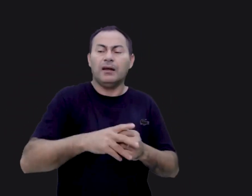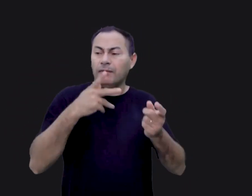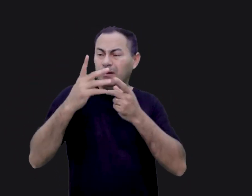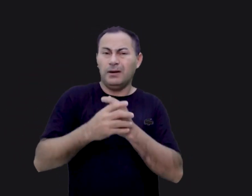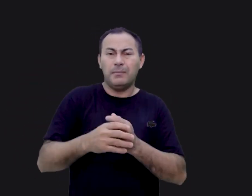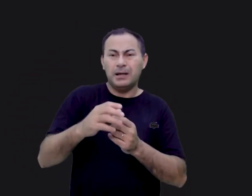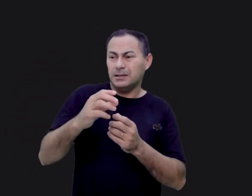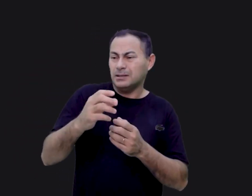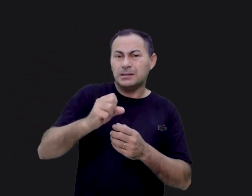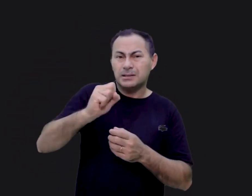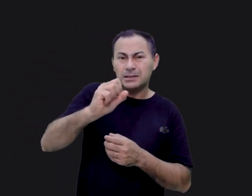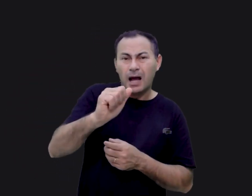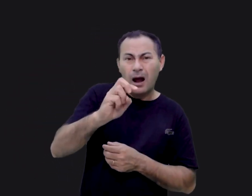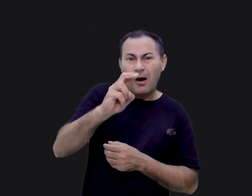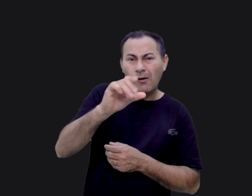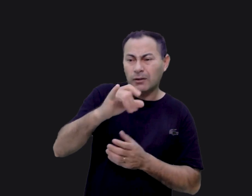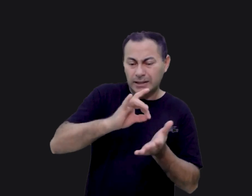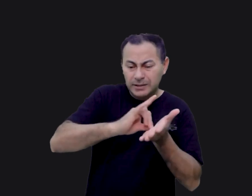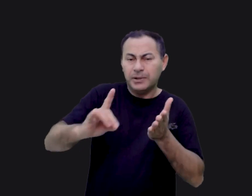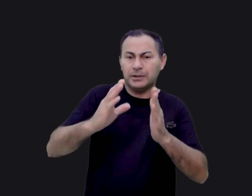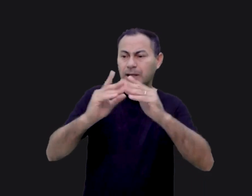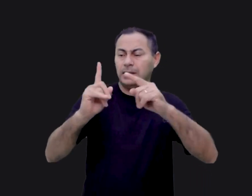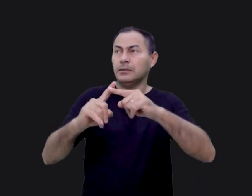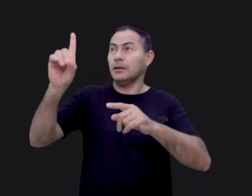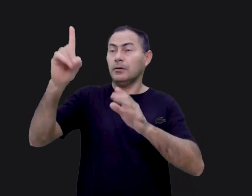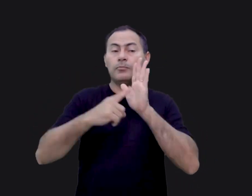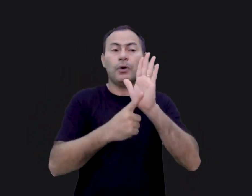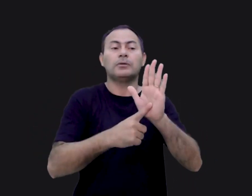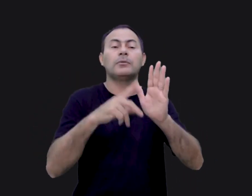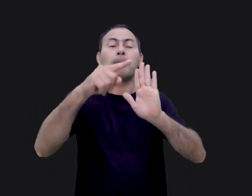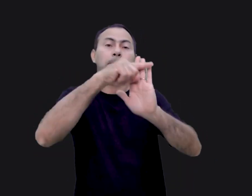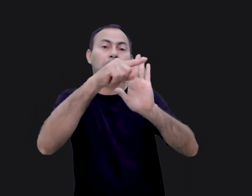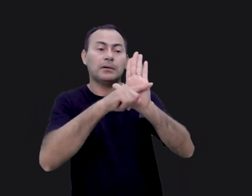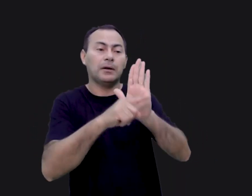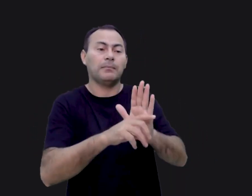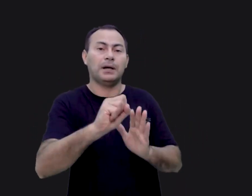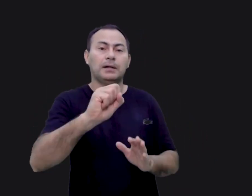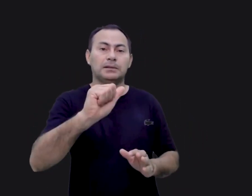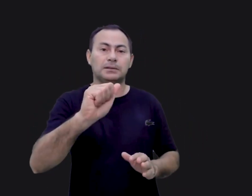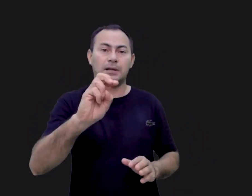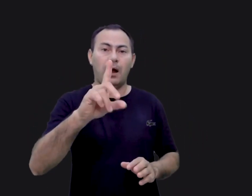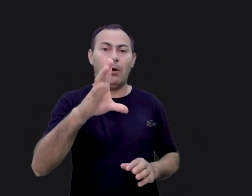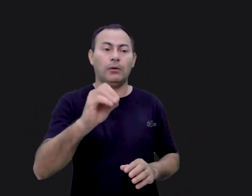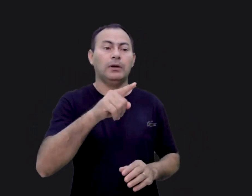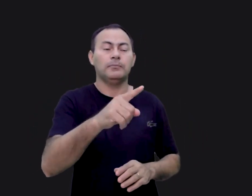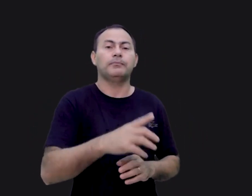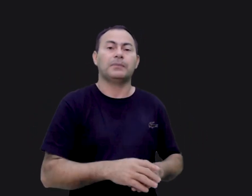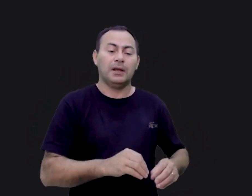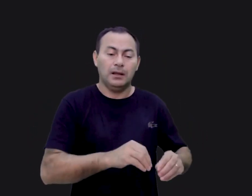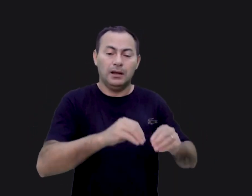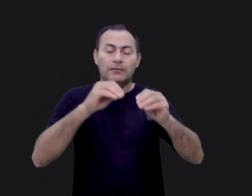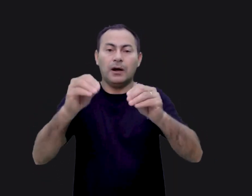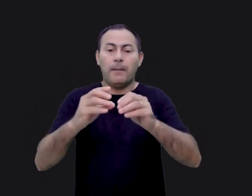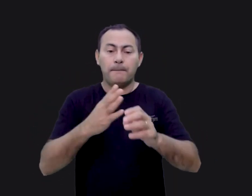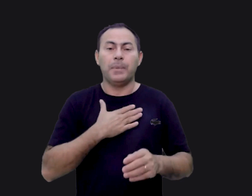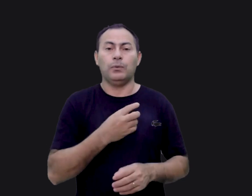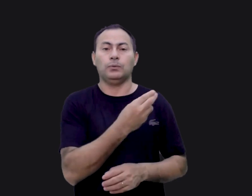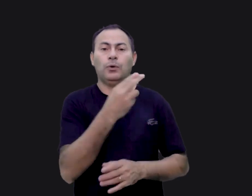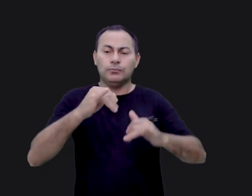dizendo que Saulo era inimigo da igreja. Então Deus mostrou a Ananias qual era o seu plano para Saulo. Olha, ele levará o meu